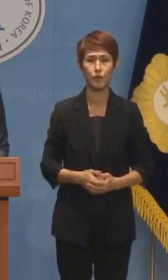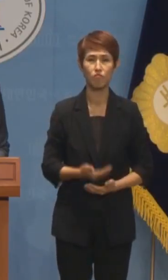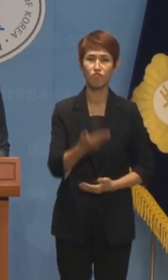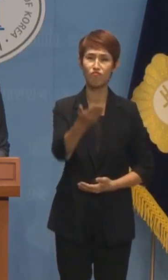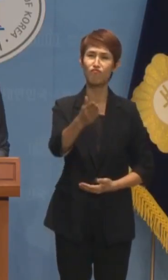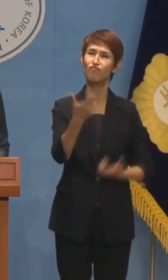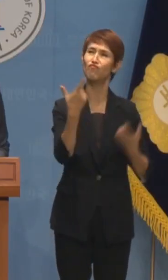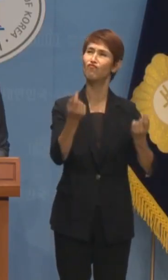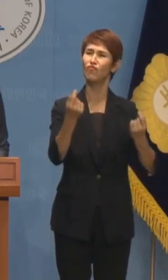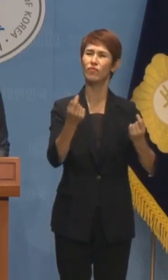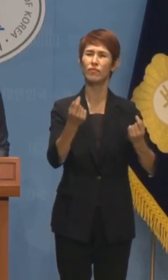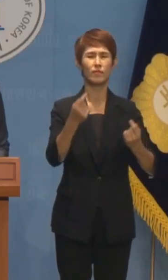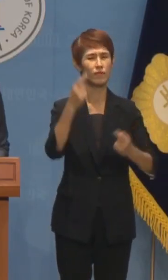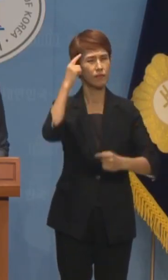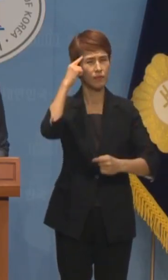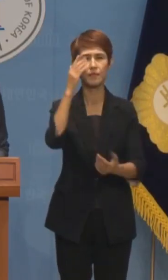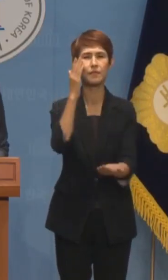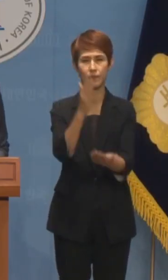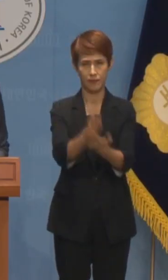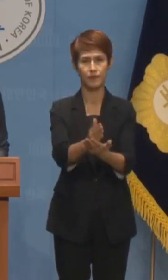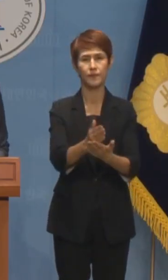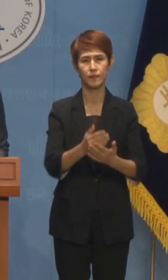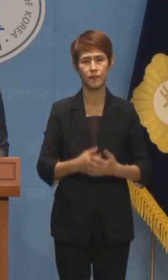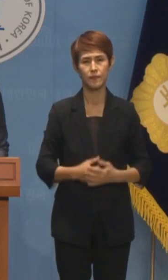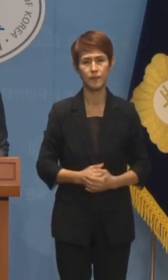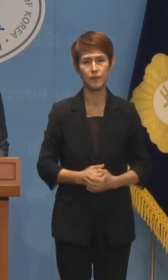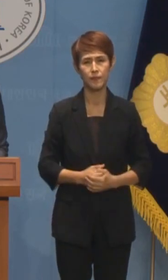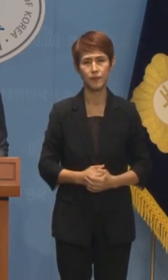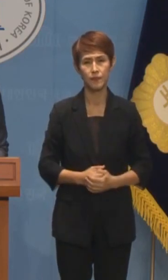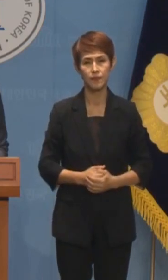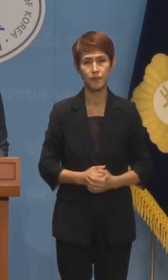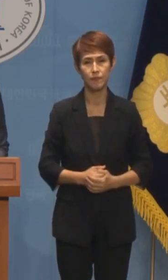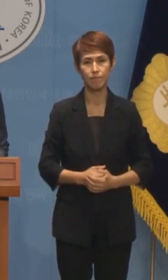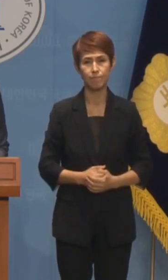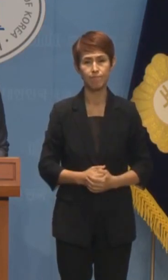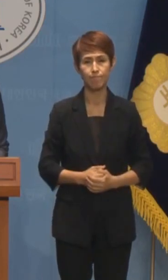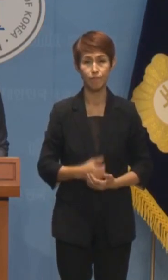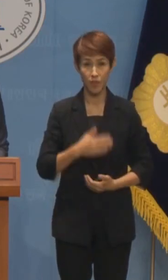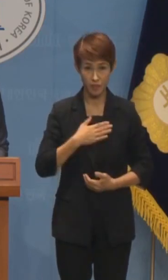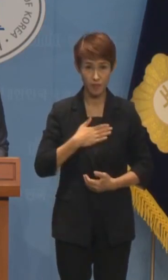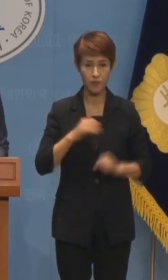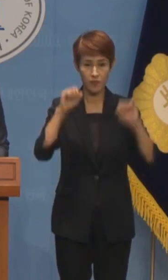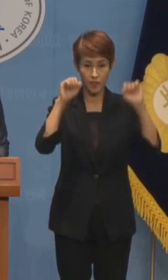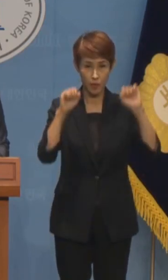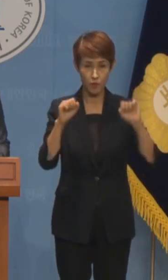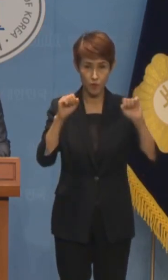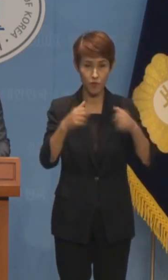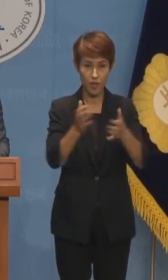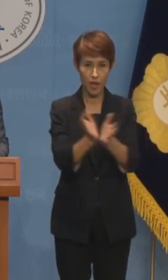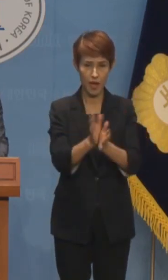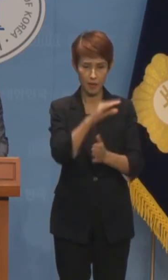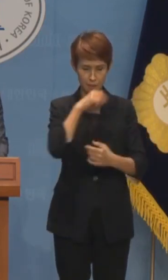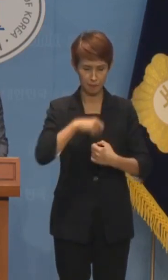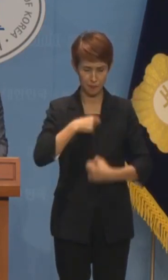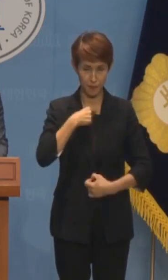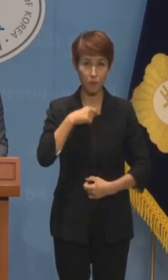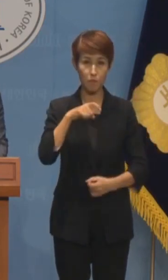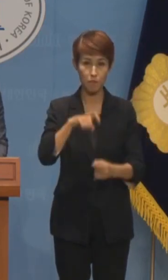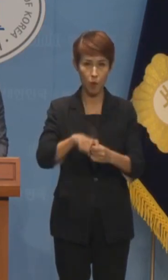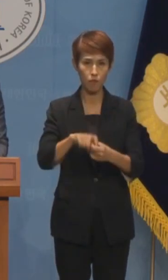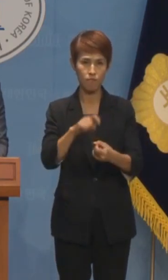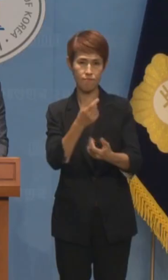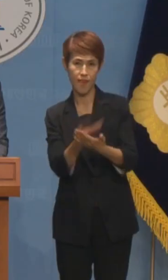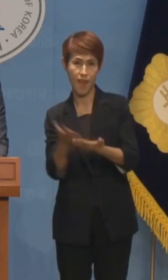옳다는 생각을 이제는 접으시길 바라겠습니다. 저는 체육계의 투명성과 공정성을 위한 개혁의